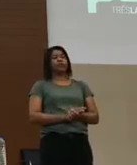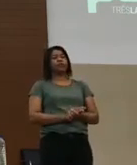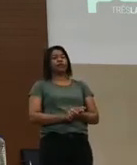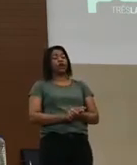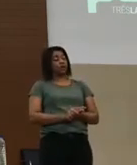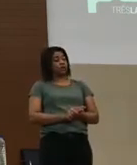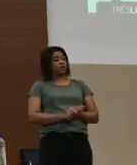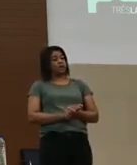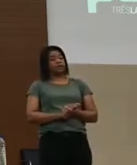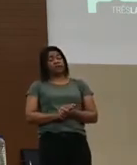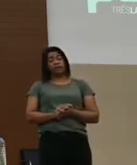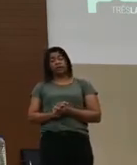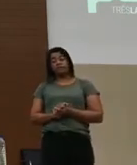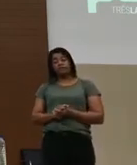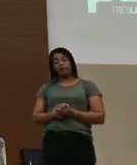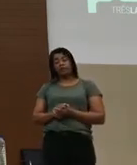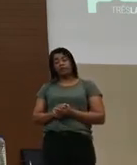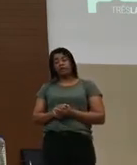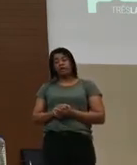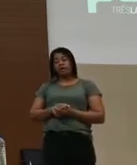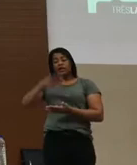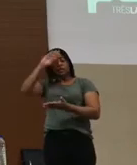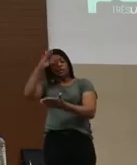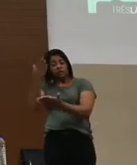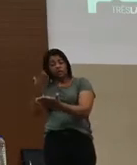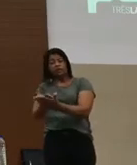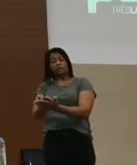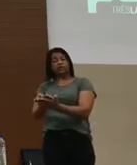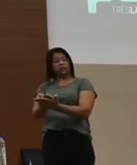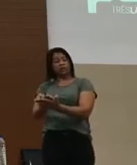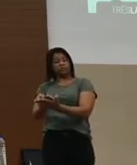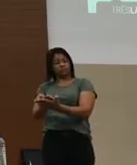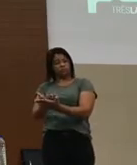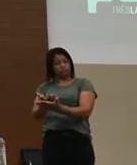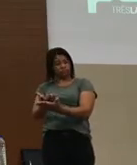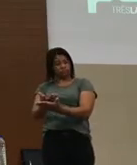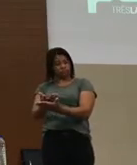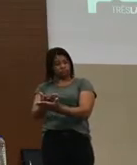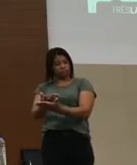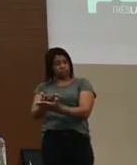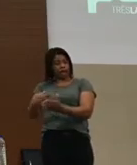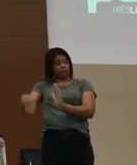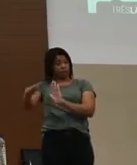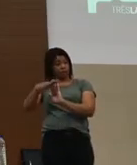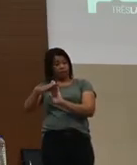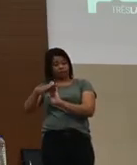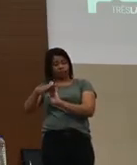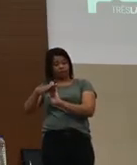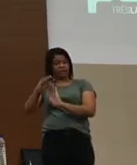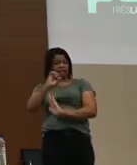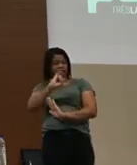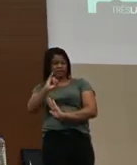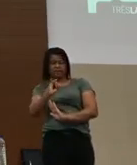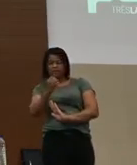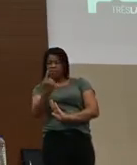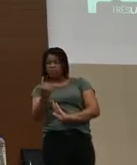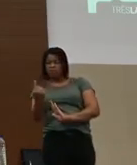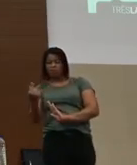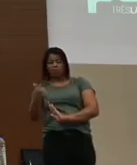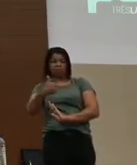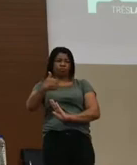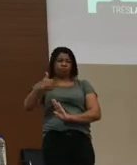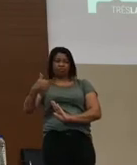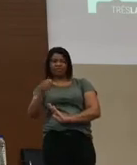E aí ele fala para os discípulos: olha, quem crê em mim é a condição. Ele não está falando assim, quem for dos 11,